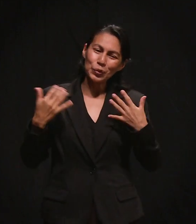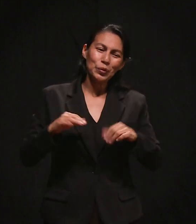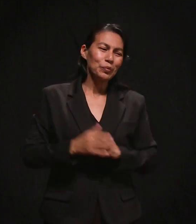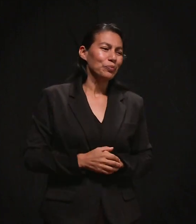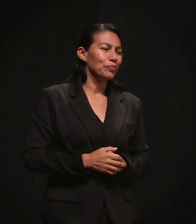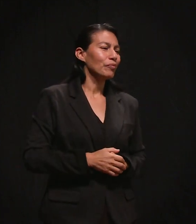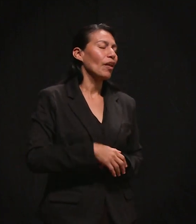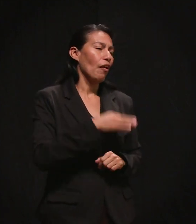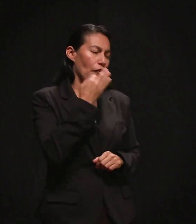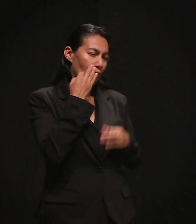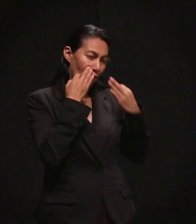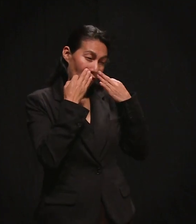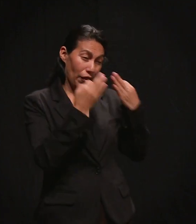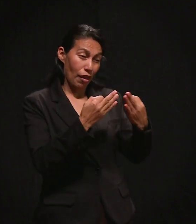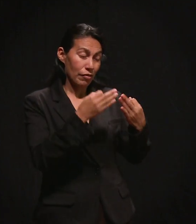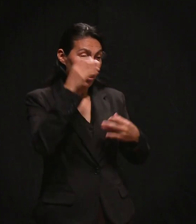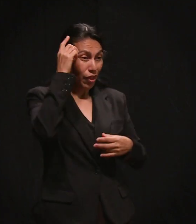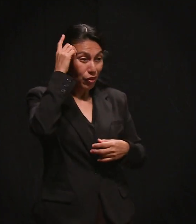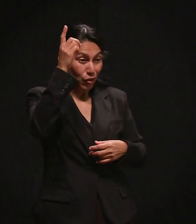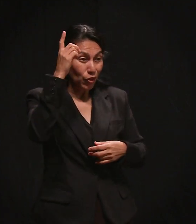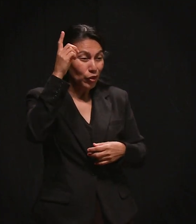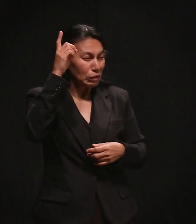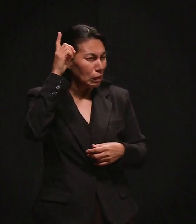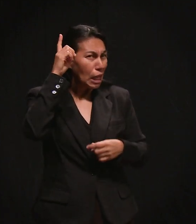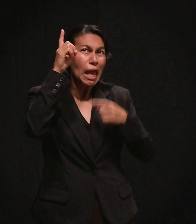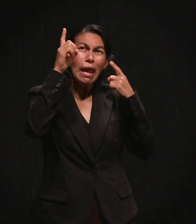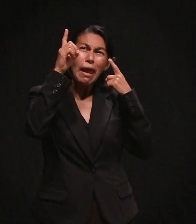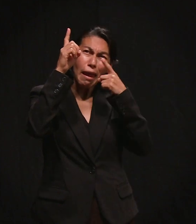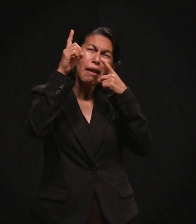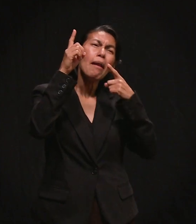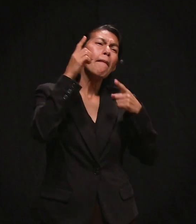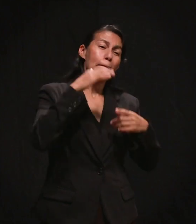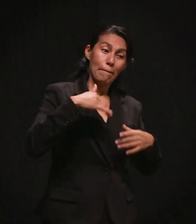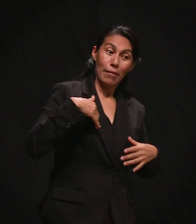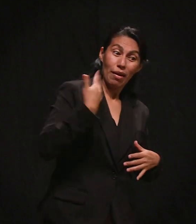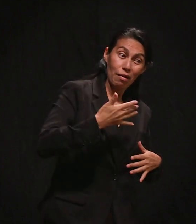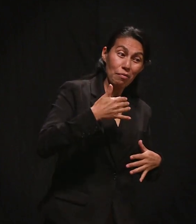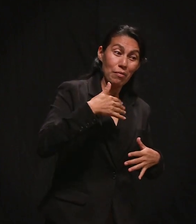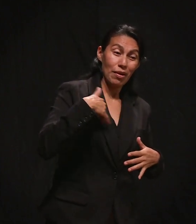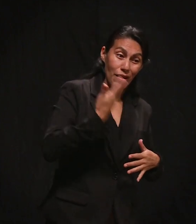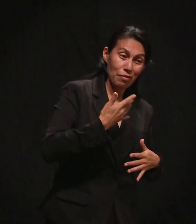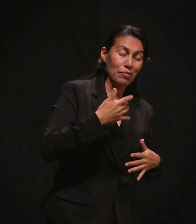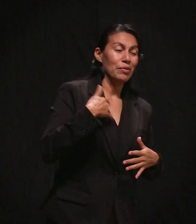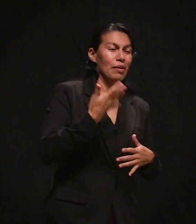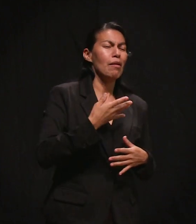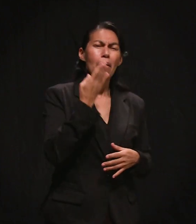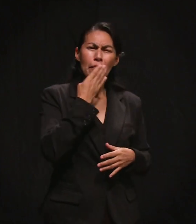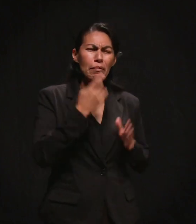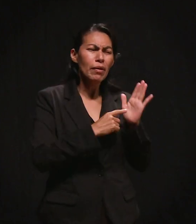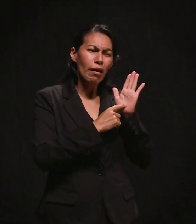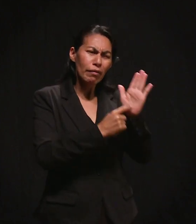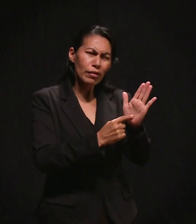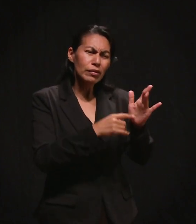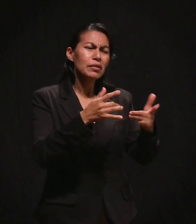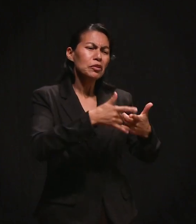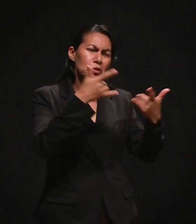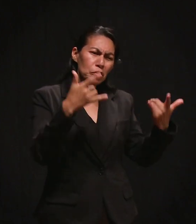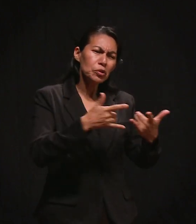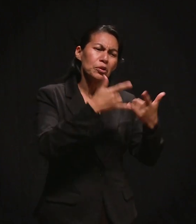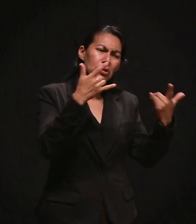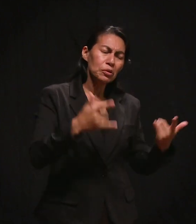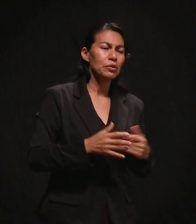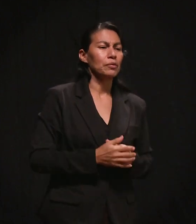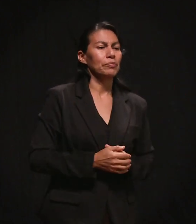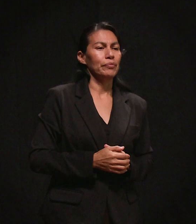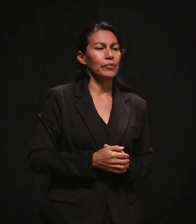este programa, lo dice la Biblia vez tras vez en sus Así historias. Es, y al mismo tiempo